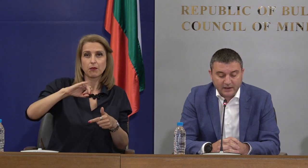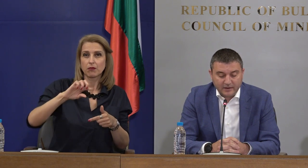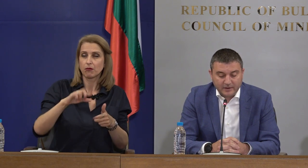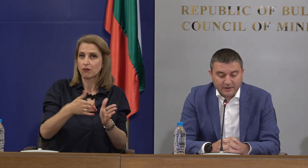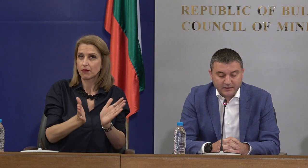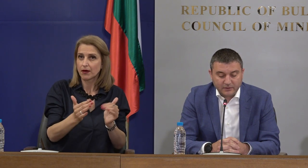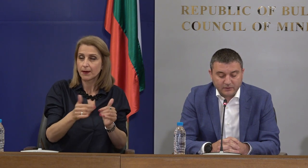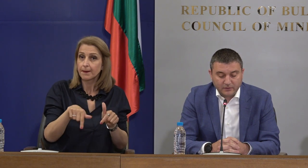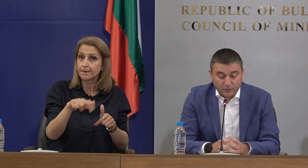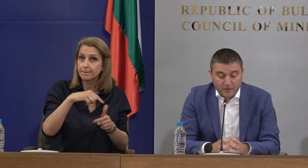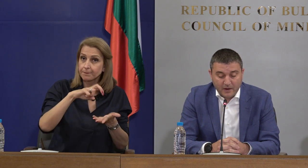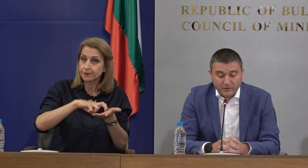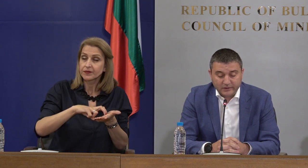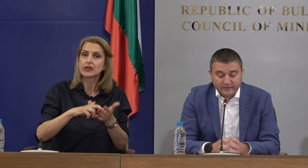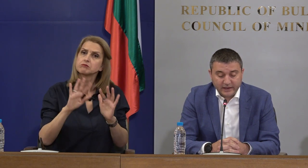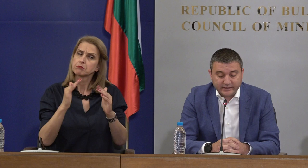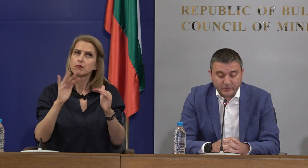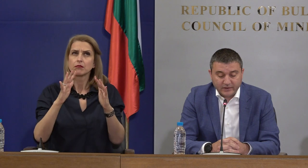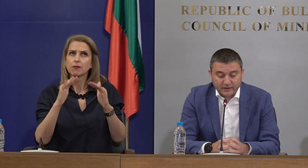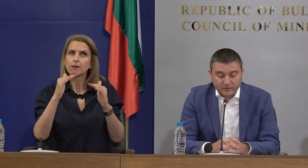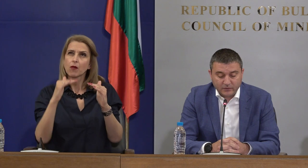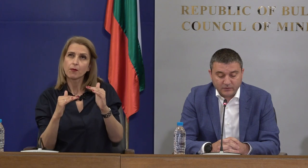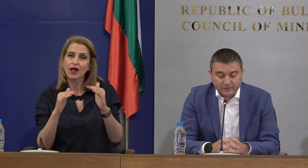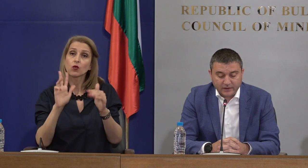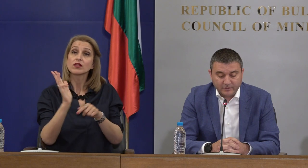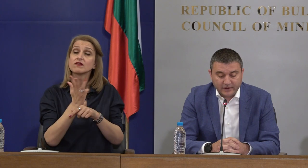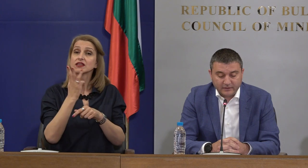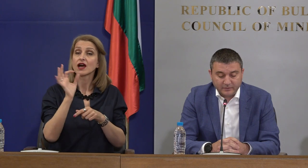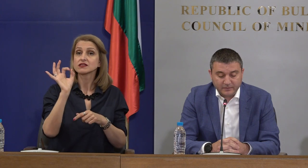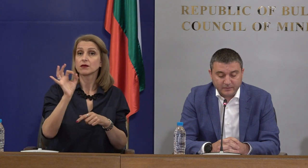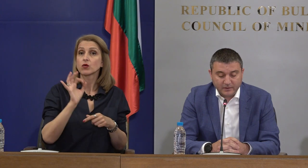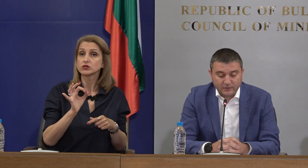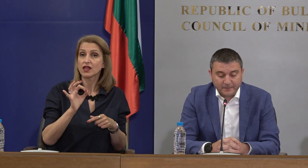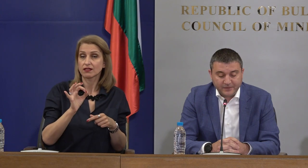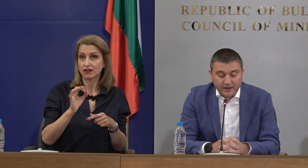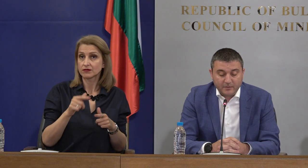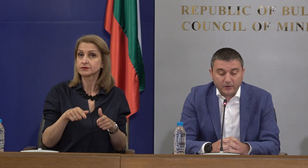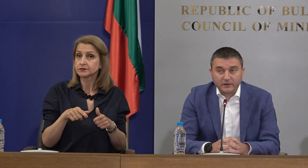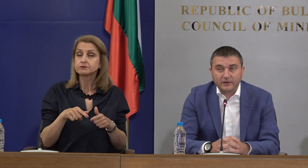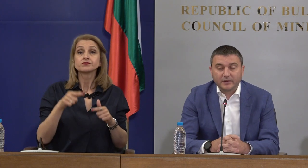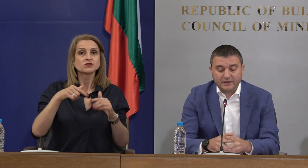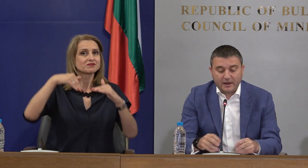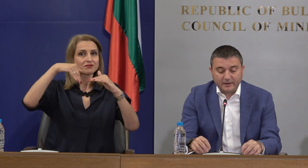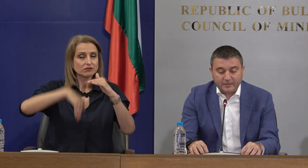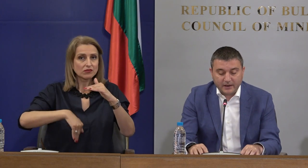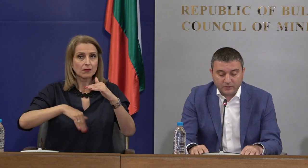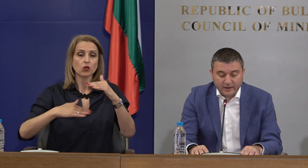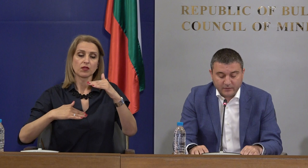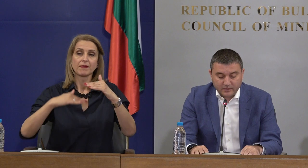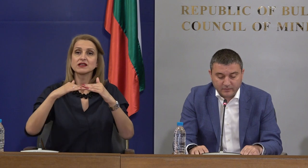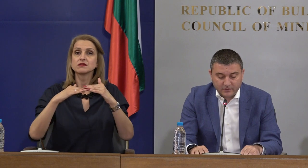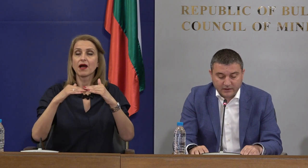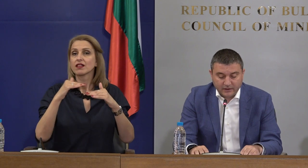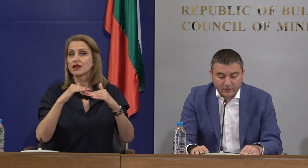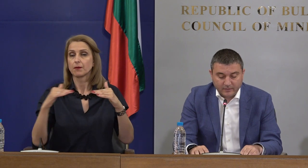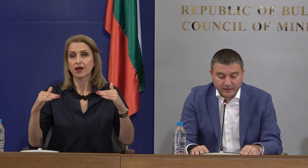на приблизително, но по-малко 19% от уставния капитал на ПИП, което е под максималния праг, одобрен